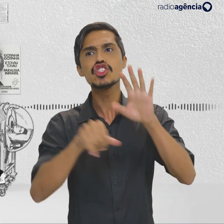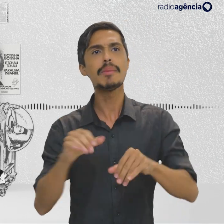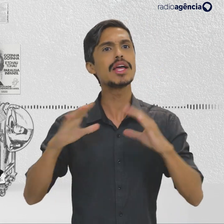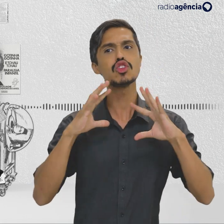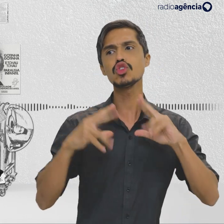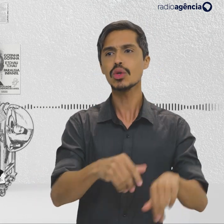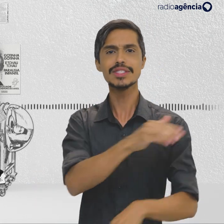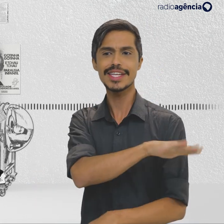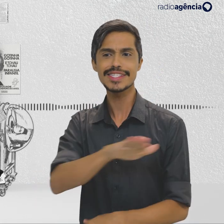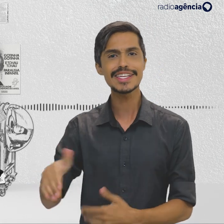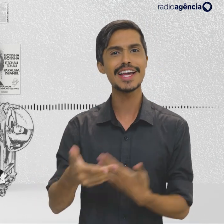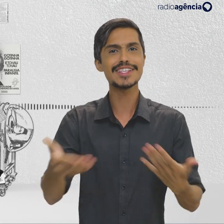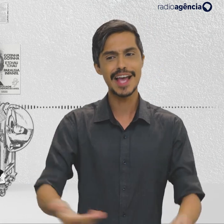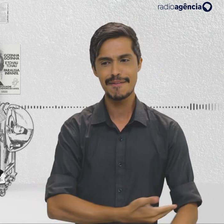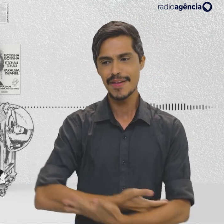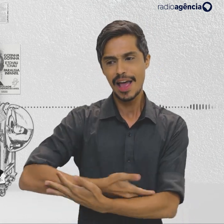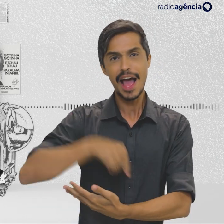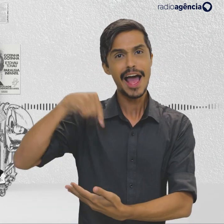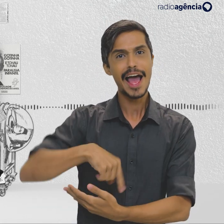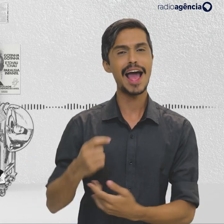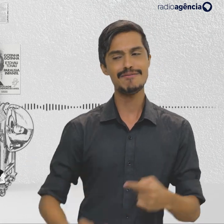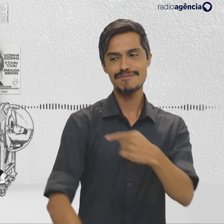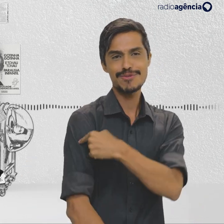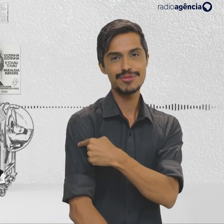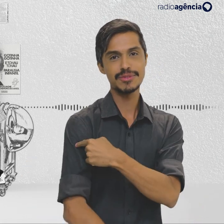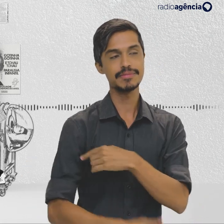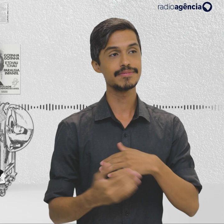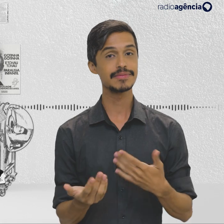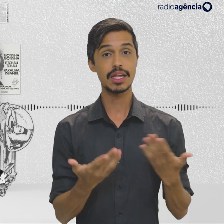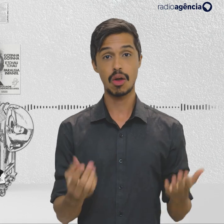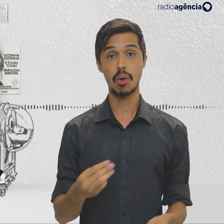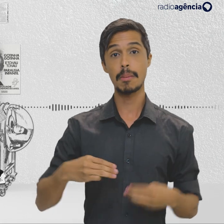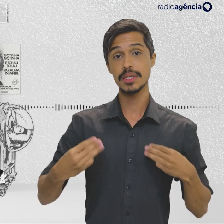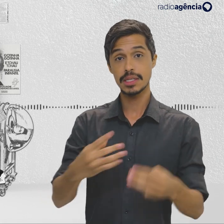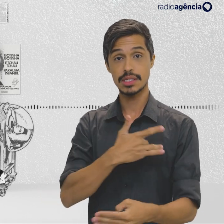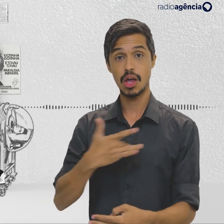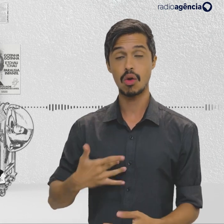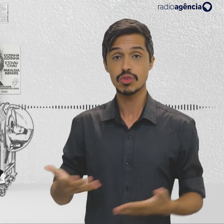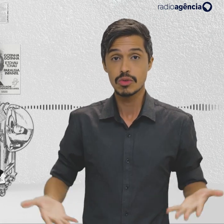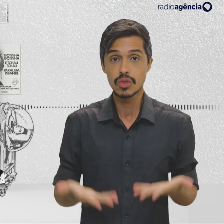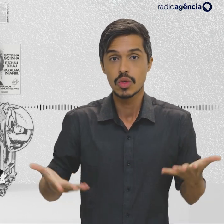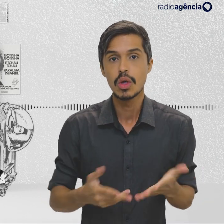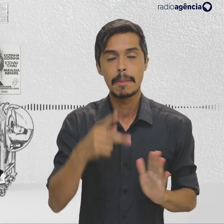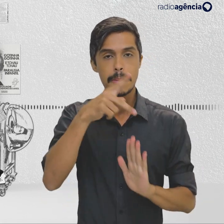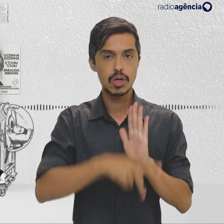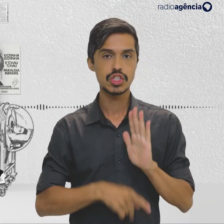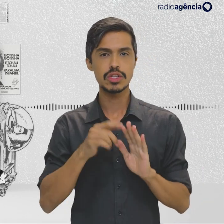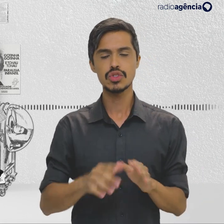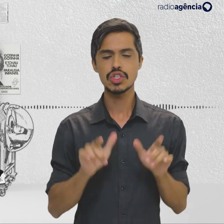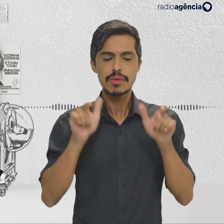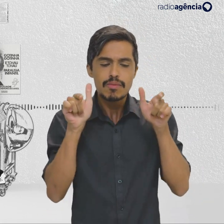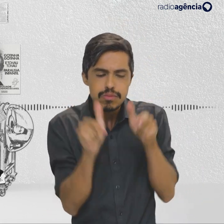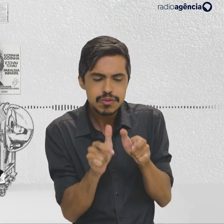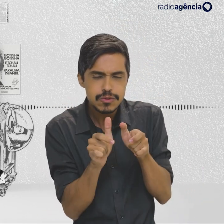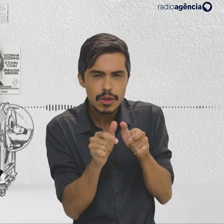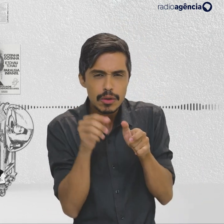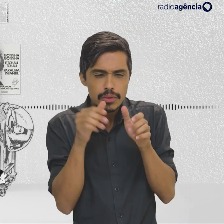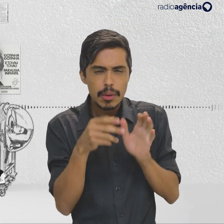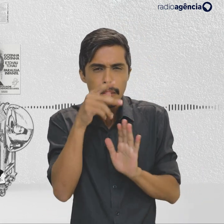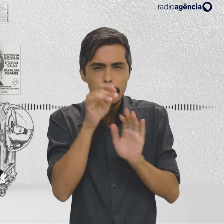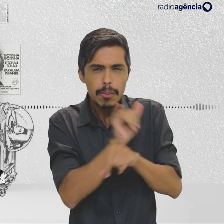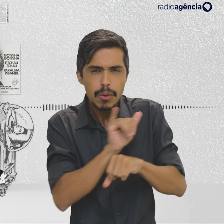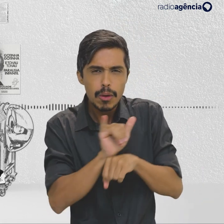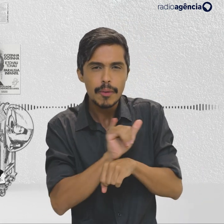baixinhas para o movimento Nacional pela vacinação o Ministério da Saúde está investindo em ações de microp planejamento e